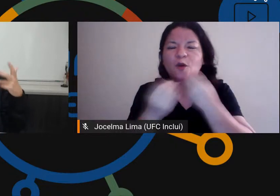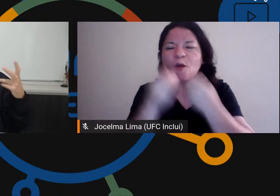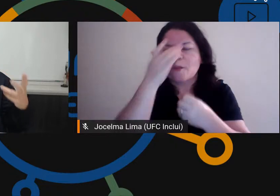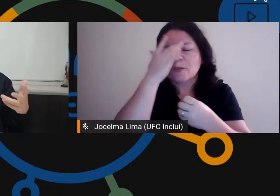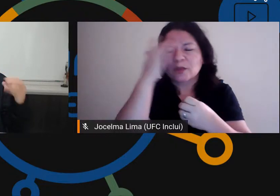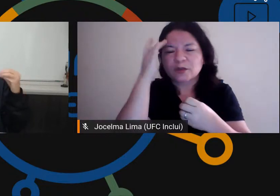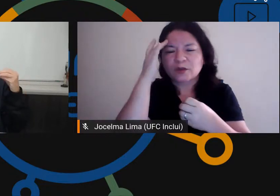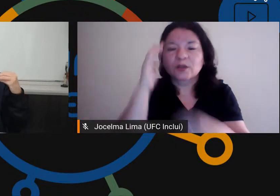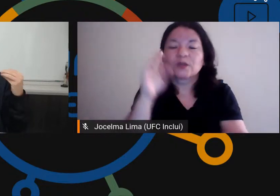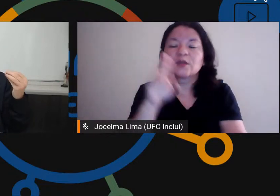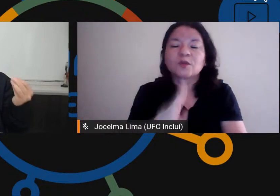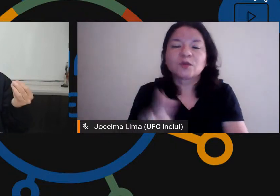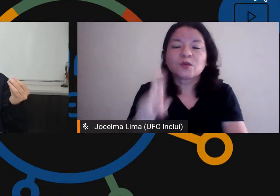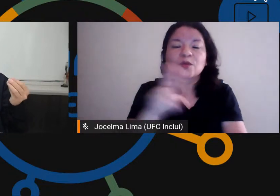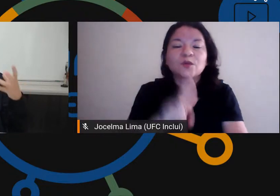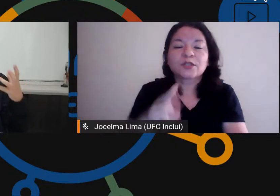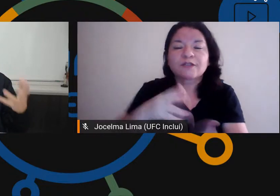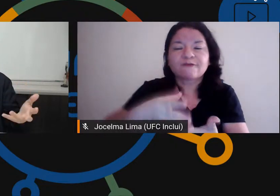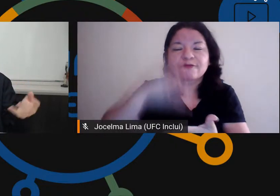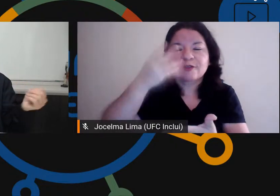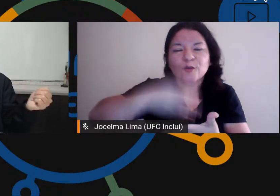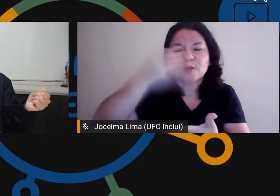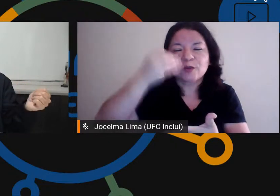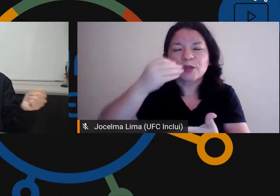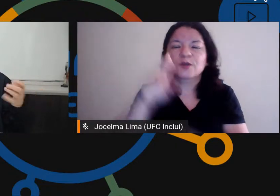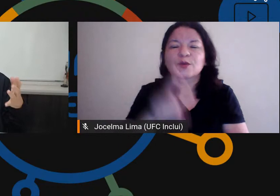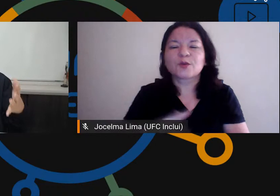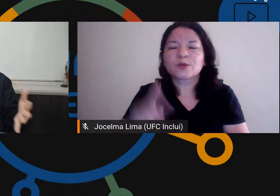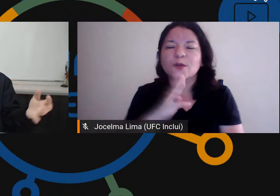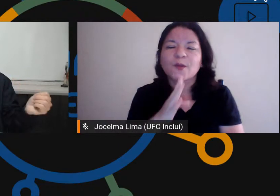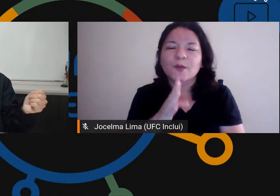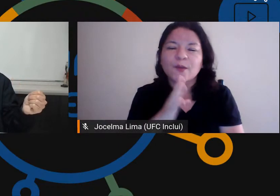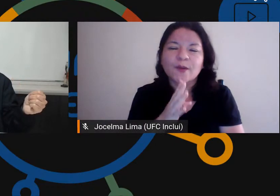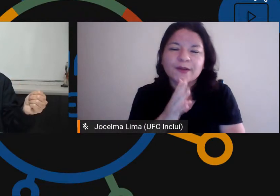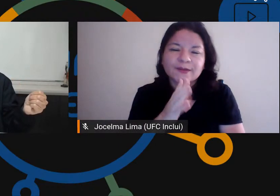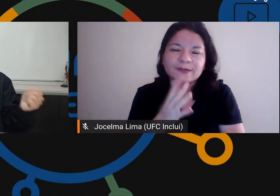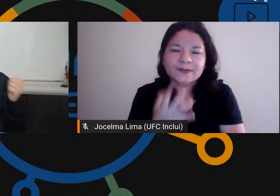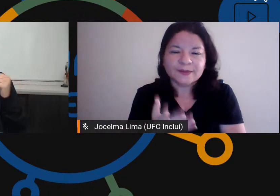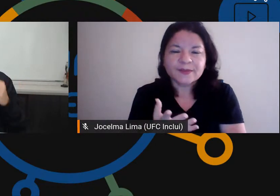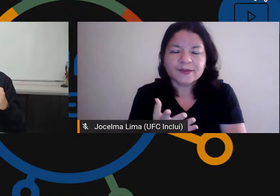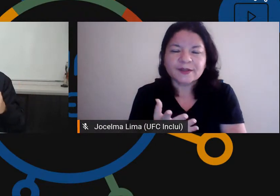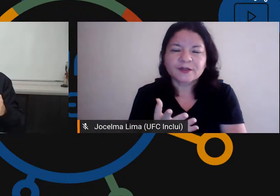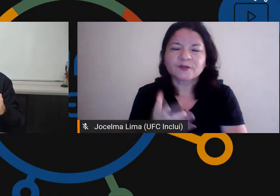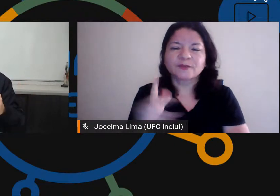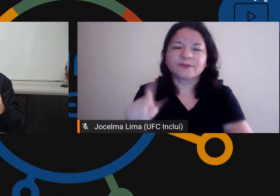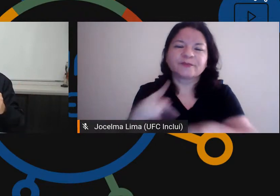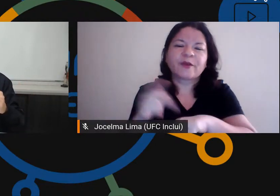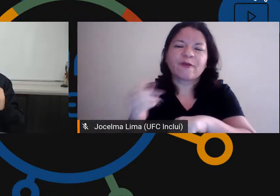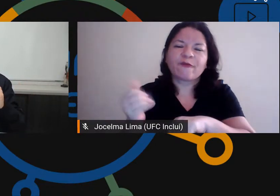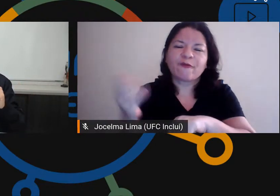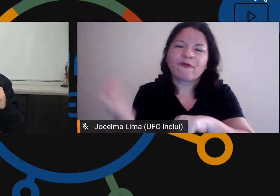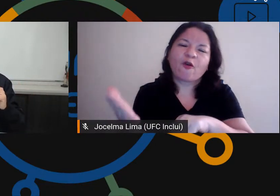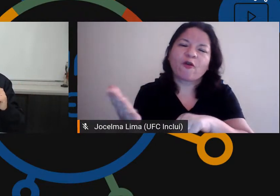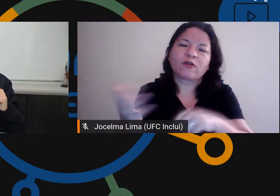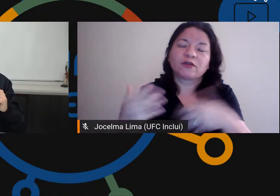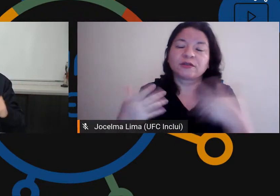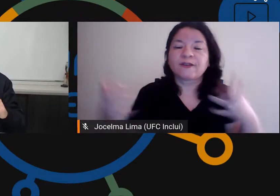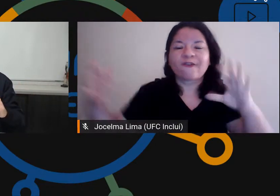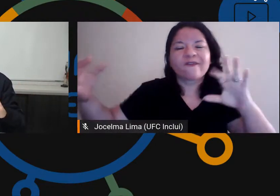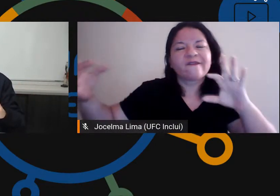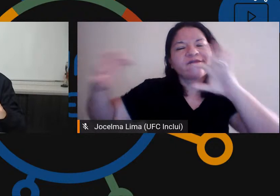está usando teoria, você está usando conhecimento que veio do exterior. Não tem como. Por que não contribuir com essa rede para nós